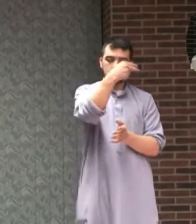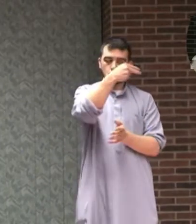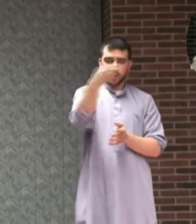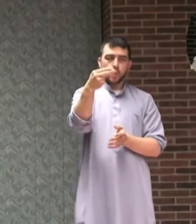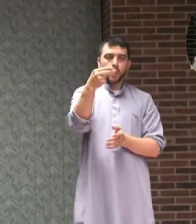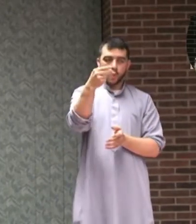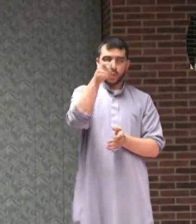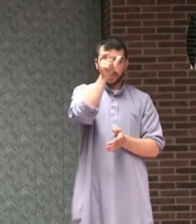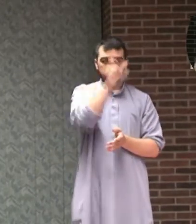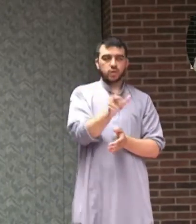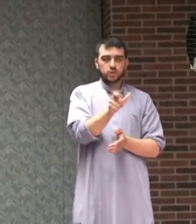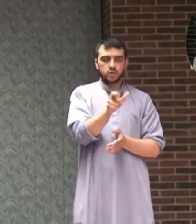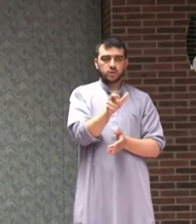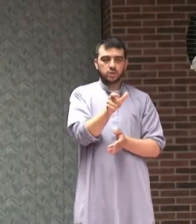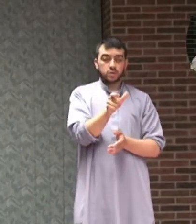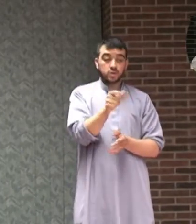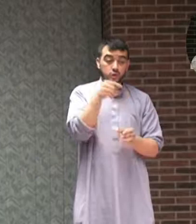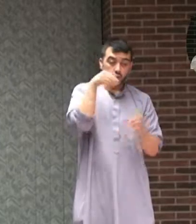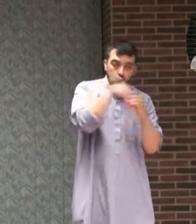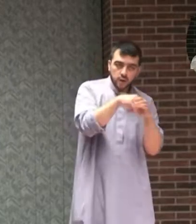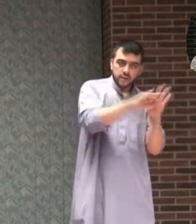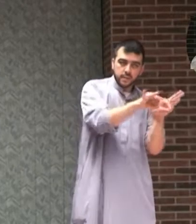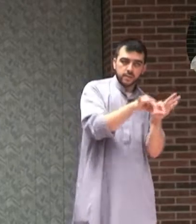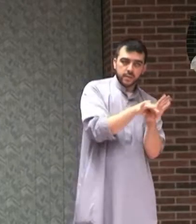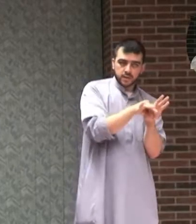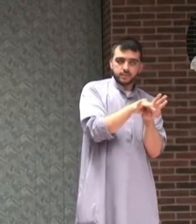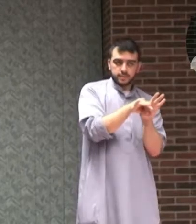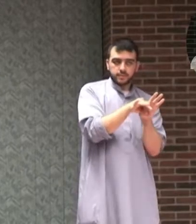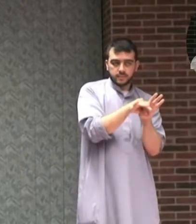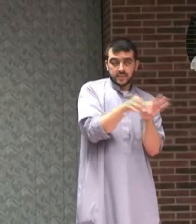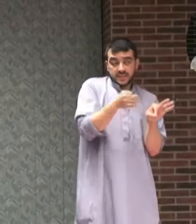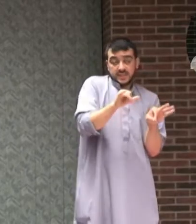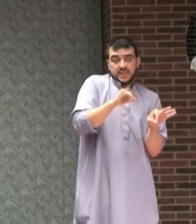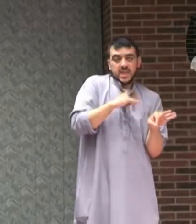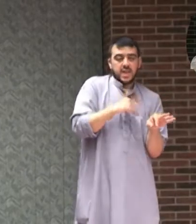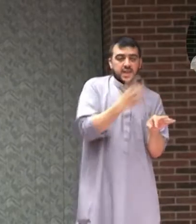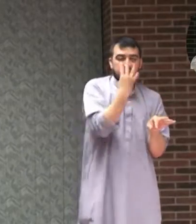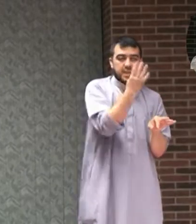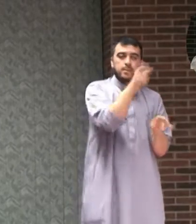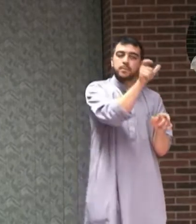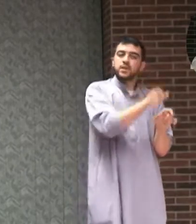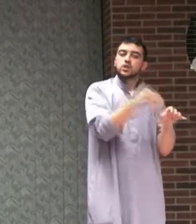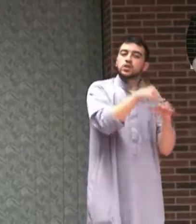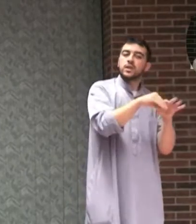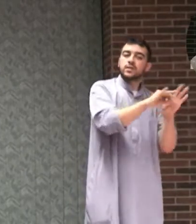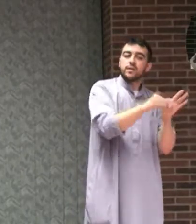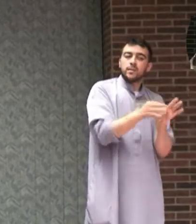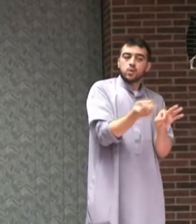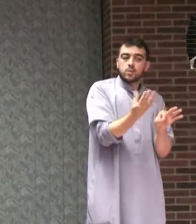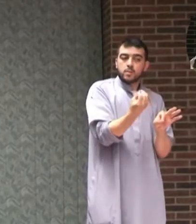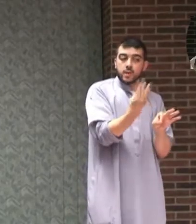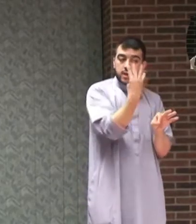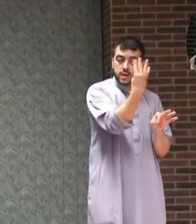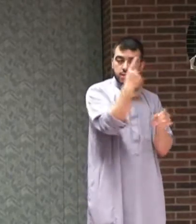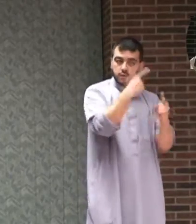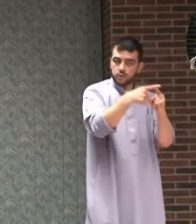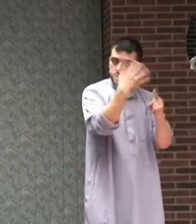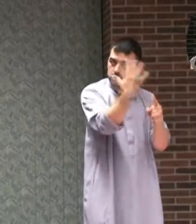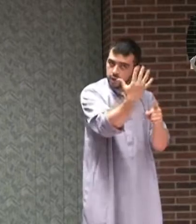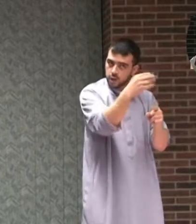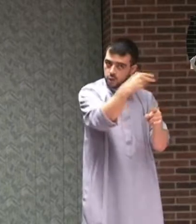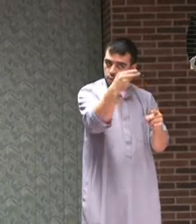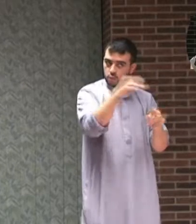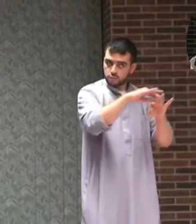5 euros par tête, donc par membre de la famille. Il y a donc dans cette Zakat al-Fitr, ce qui est